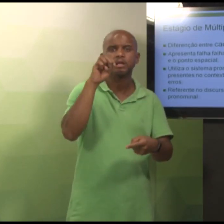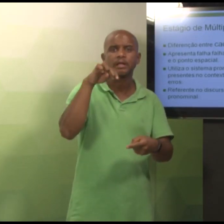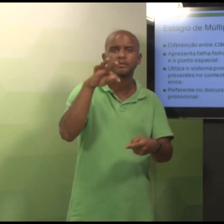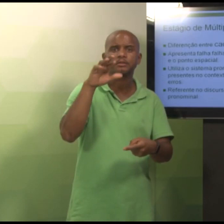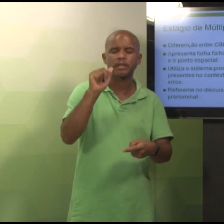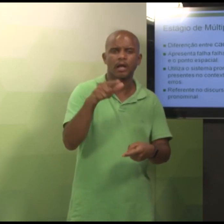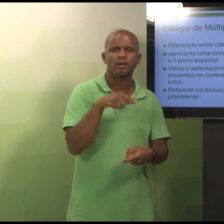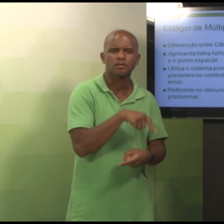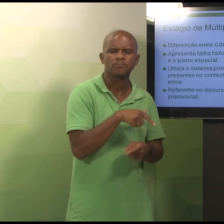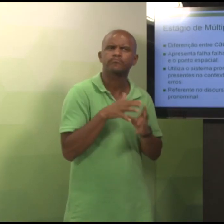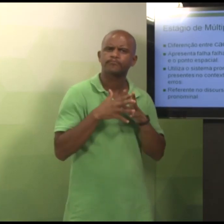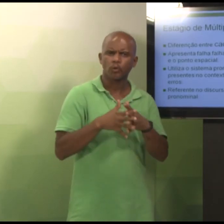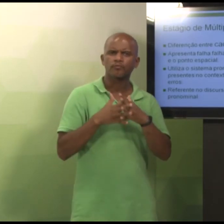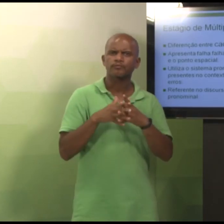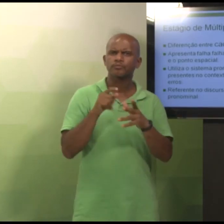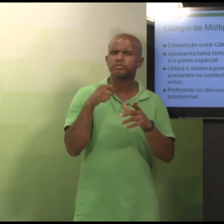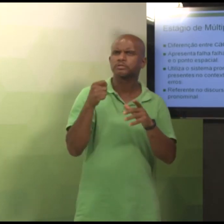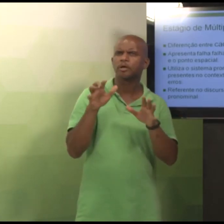Sabemos que é confuso.